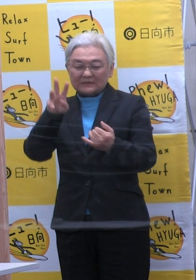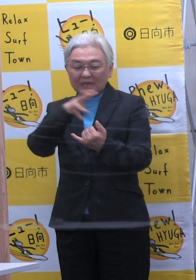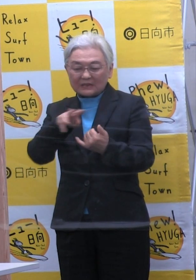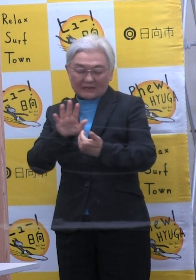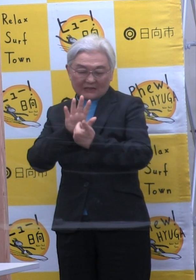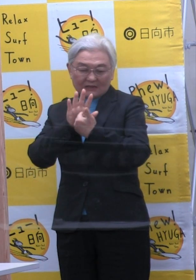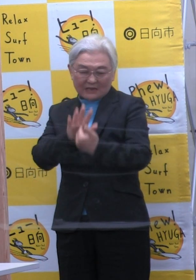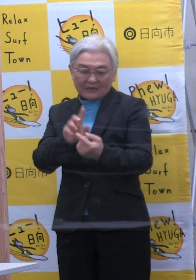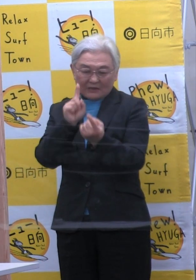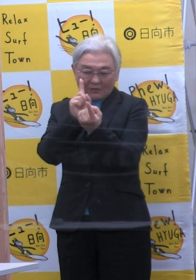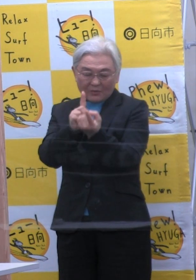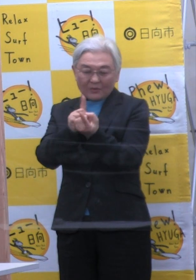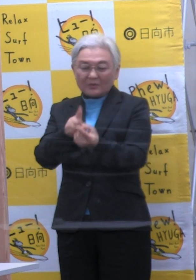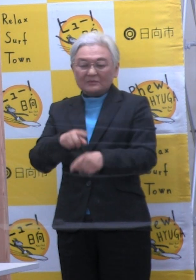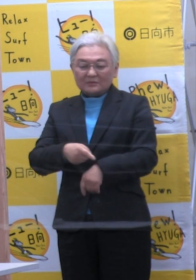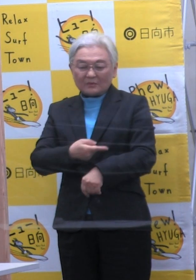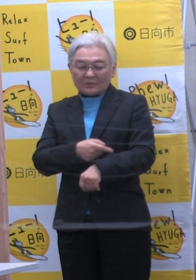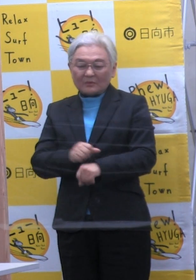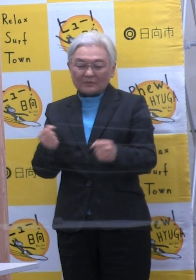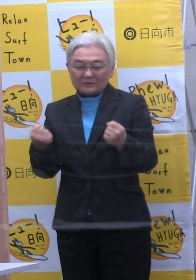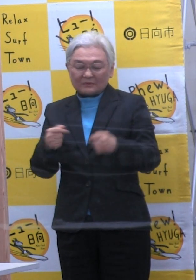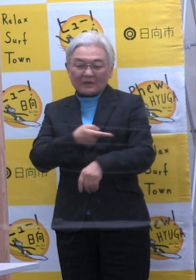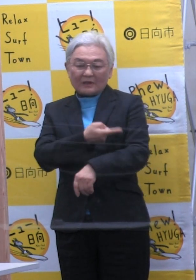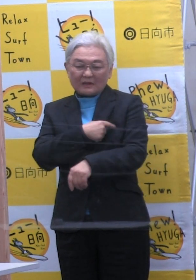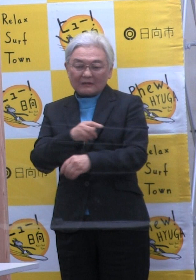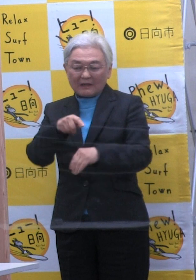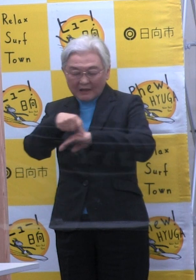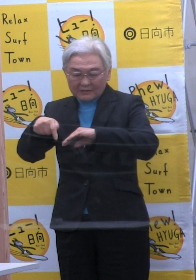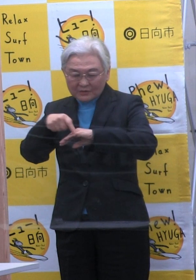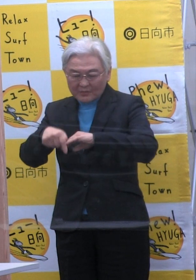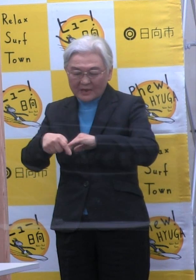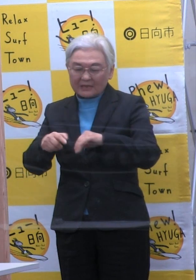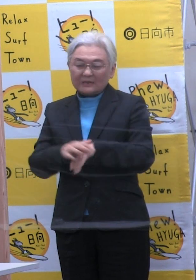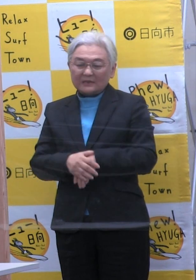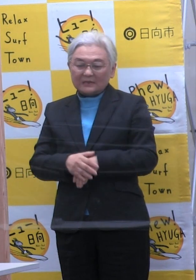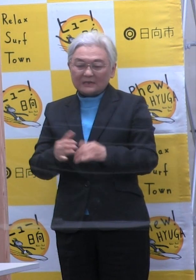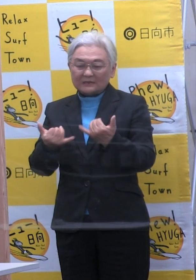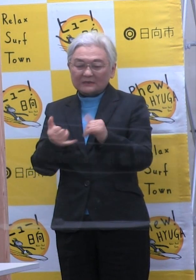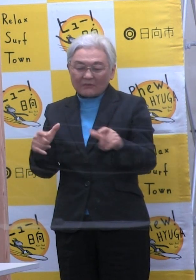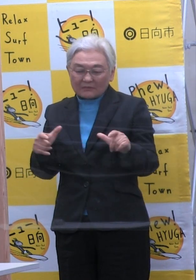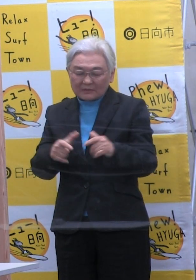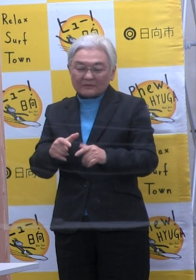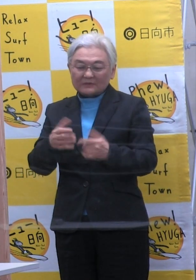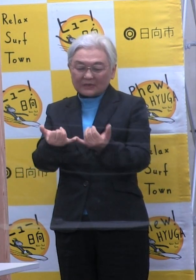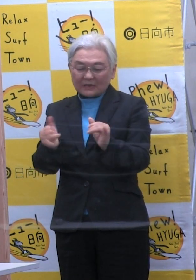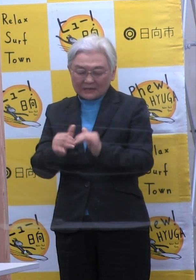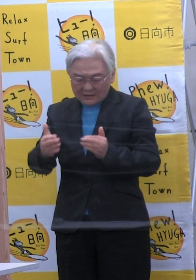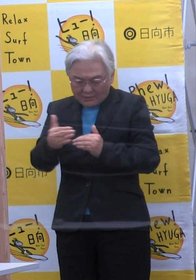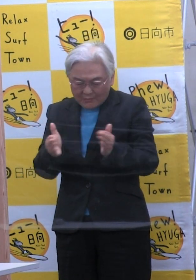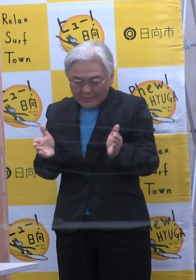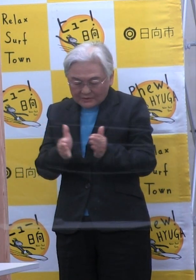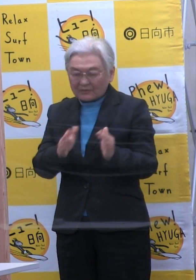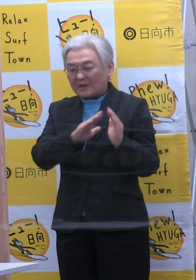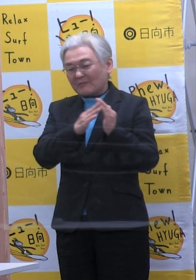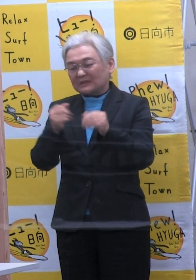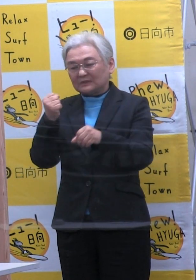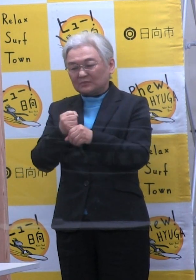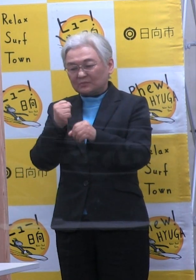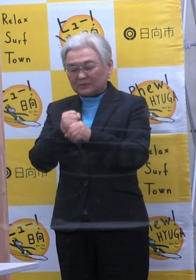に、人口減少社会を見据えた利便性の高いコンパクトなまちづくりに取り組み